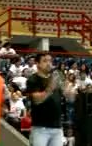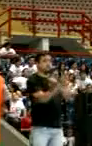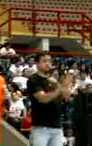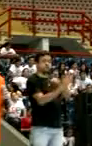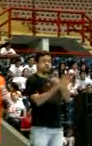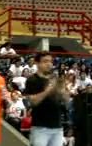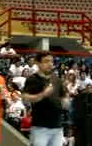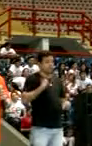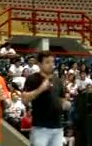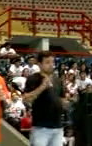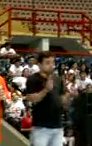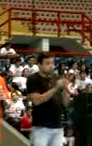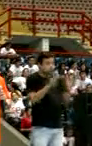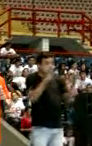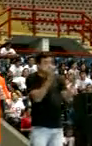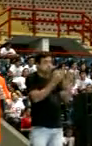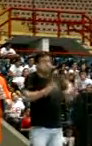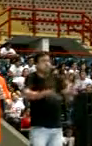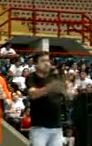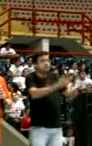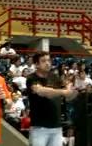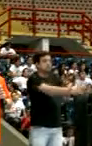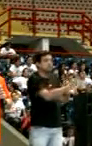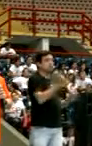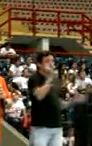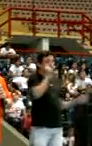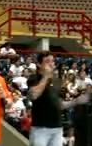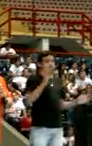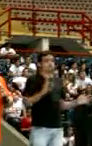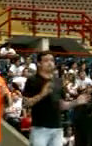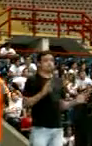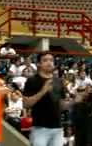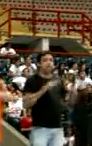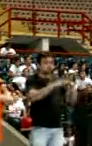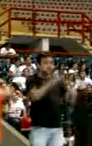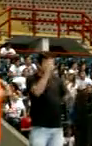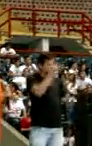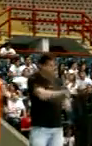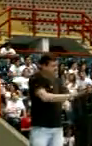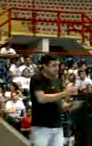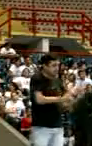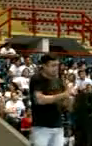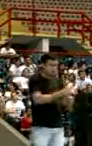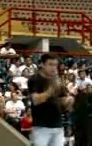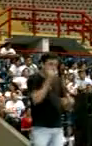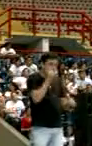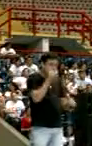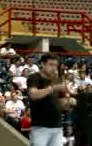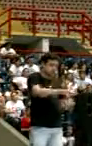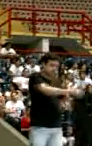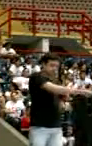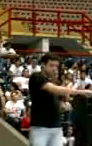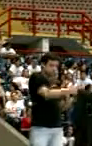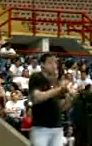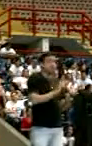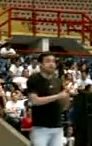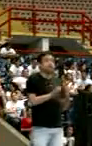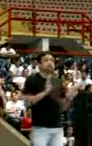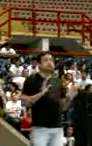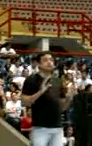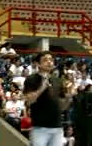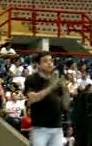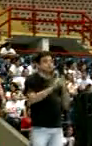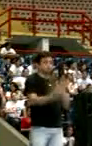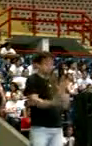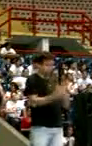morava, era da comunidade. Tá certo? O menino brincava com o rato. Que negócio todo.